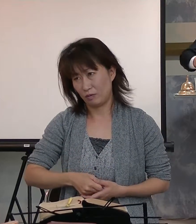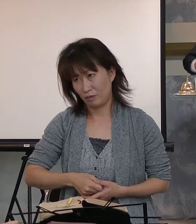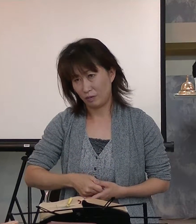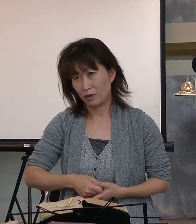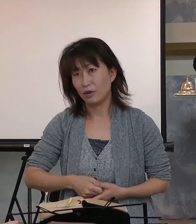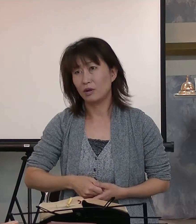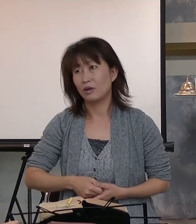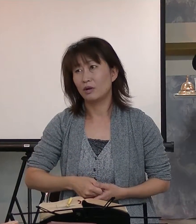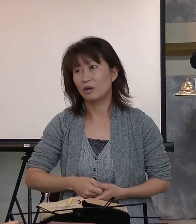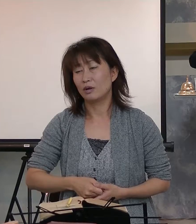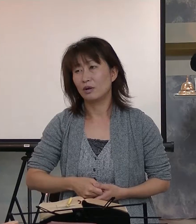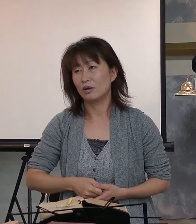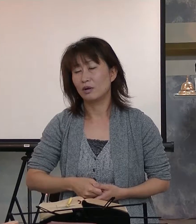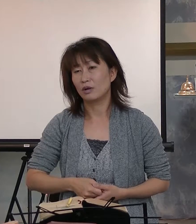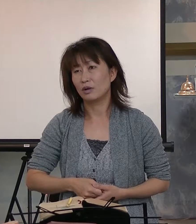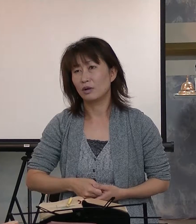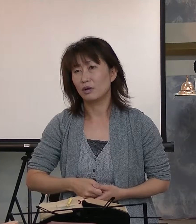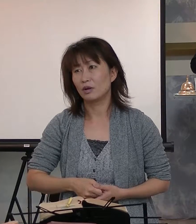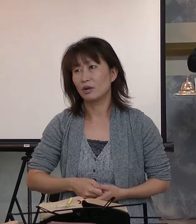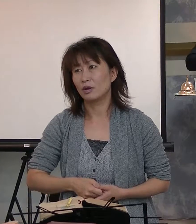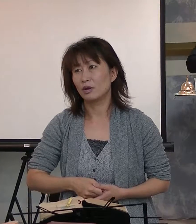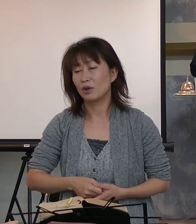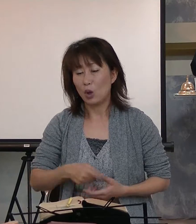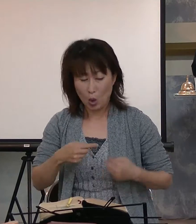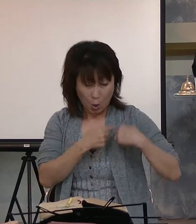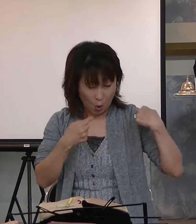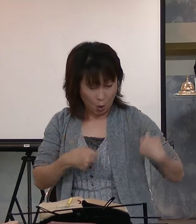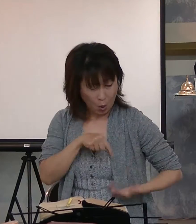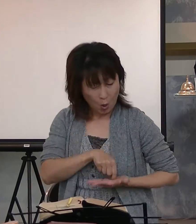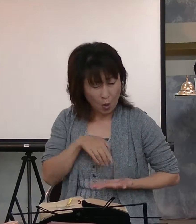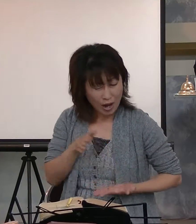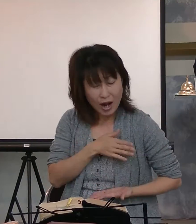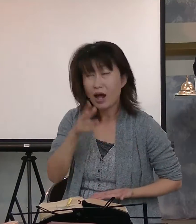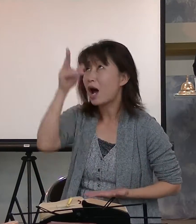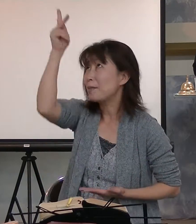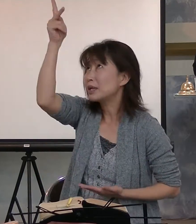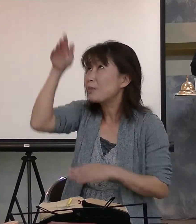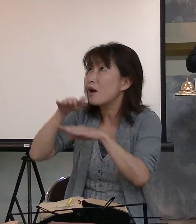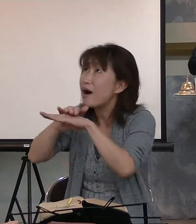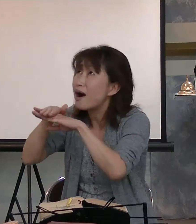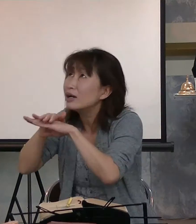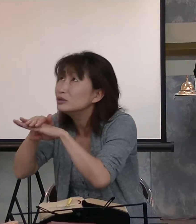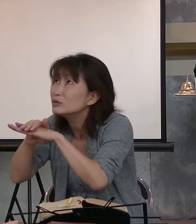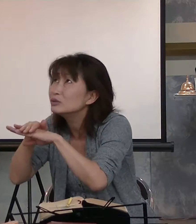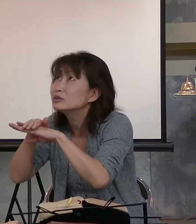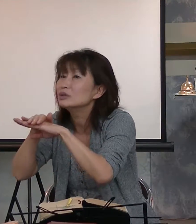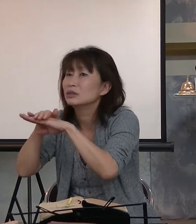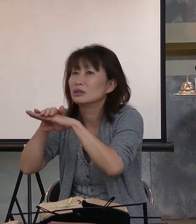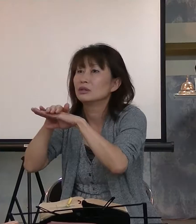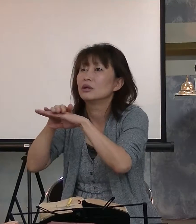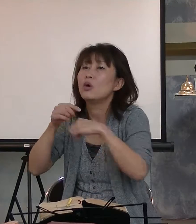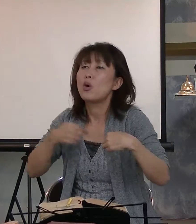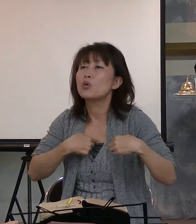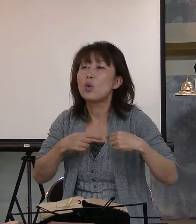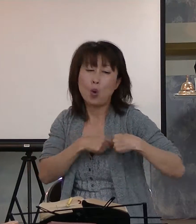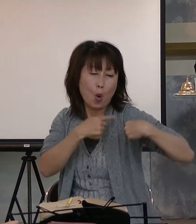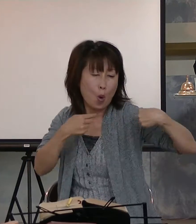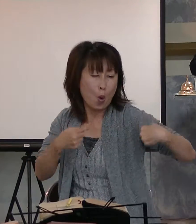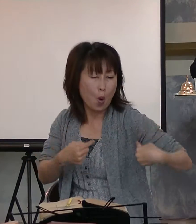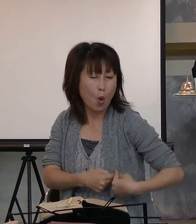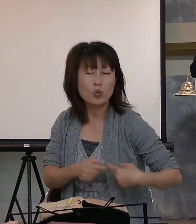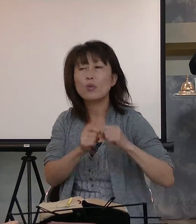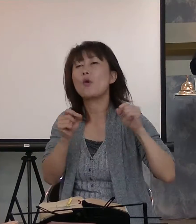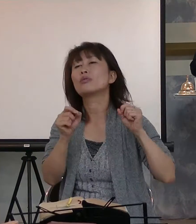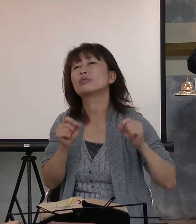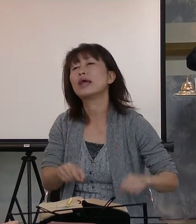その心から我々は神を愛する。その心の問題なんです。